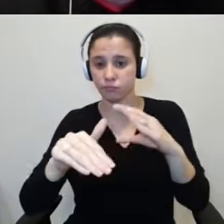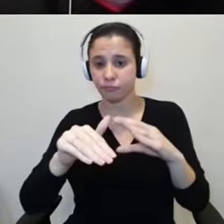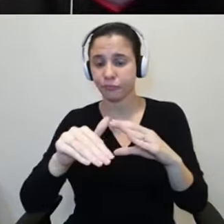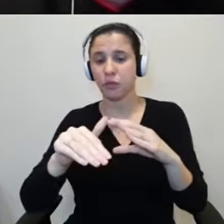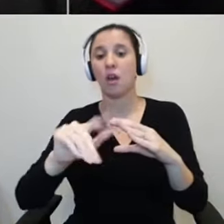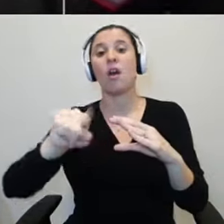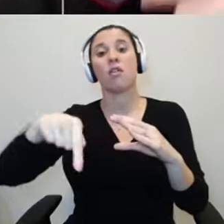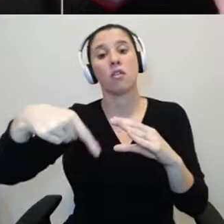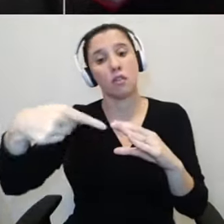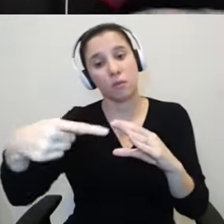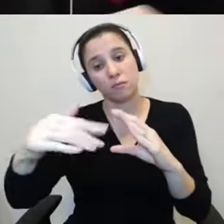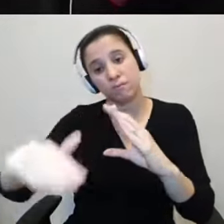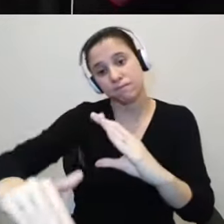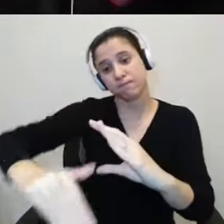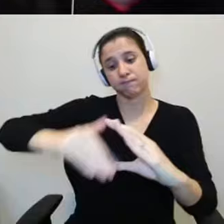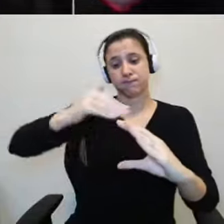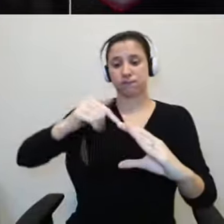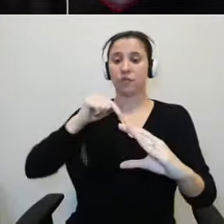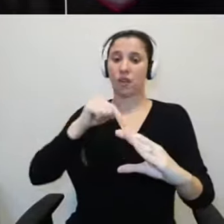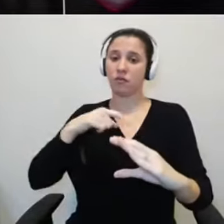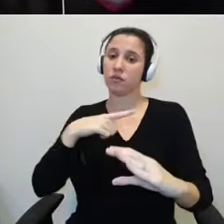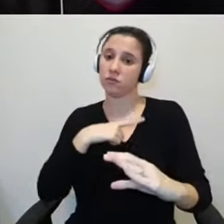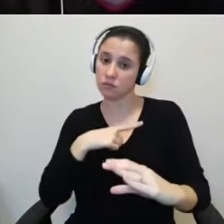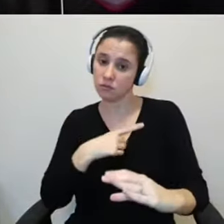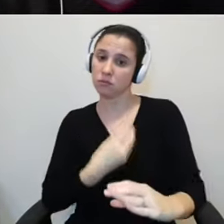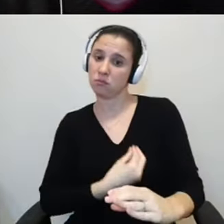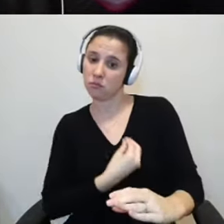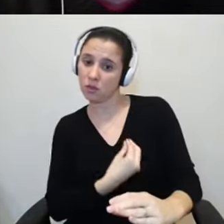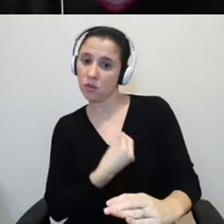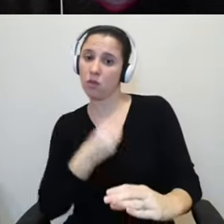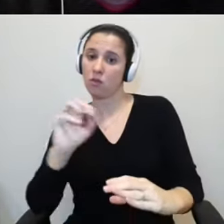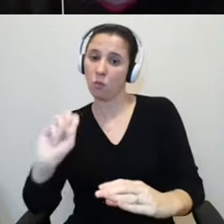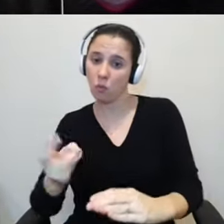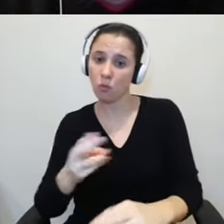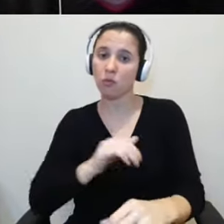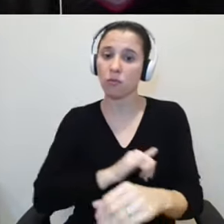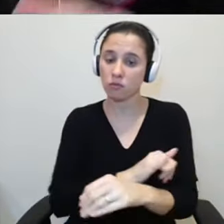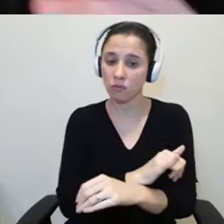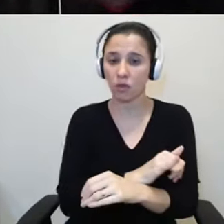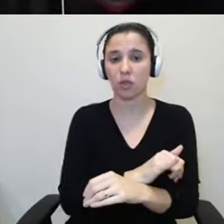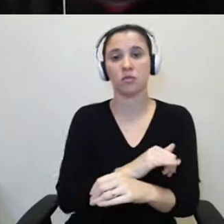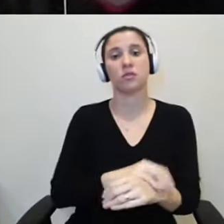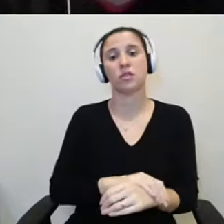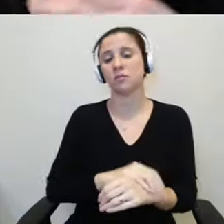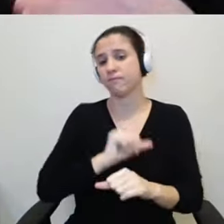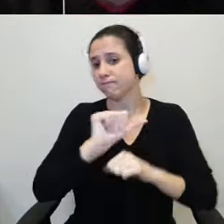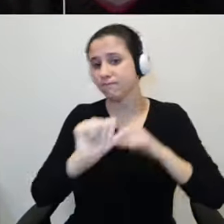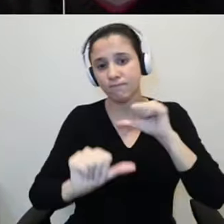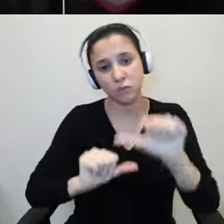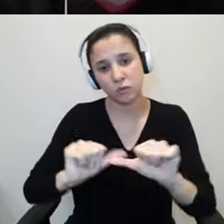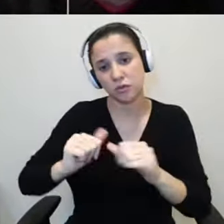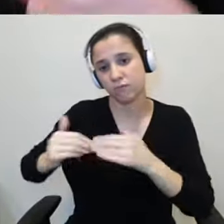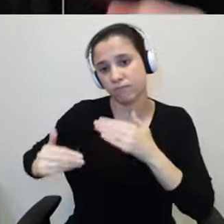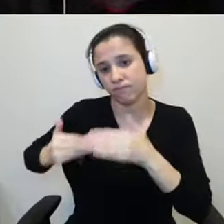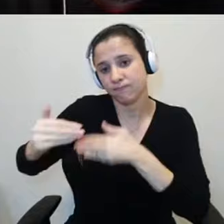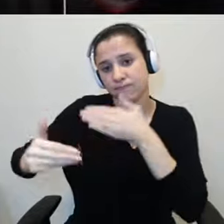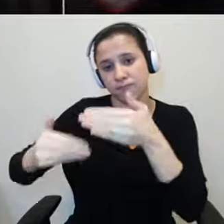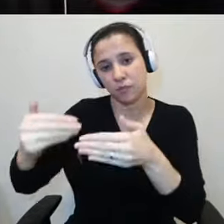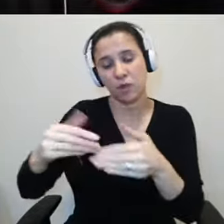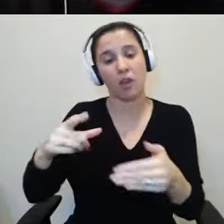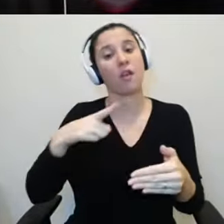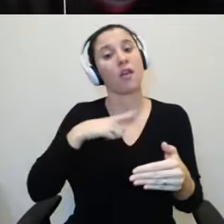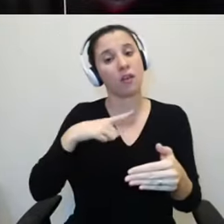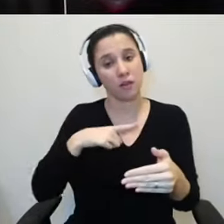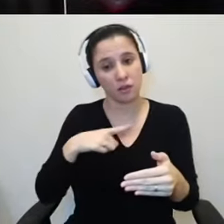reorganização, toda uma mudança no processo que vai, exigir muito, tanto dos servidores e tudo mais, quanto de